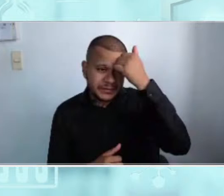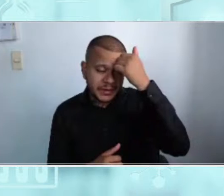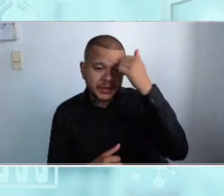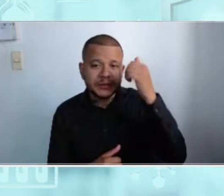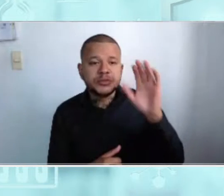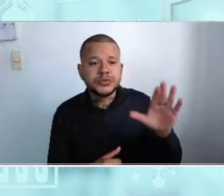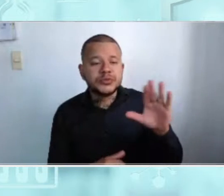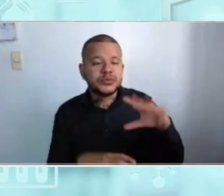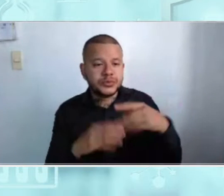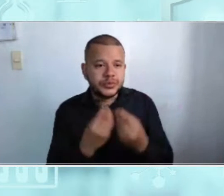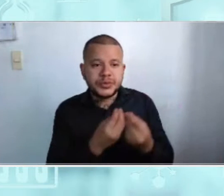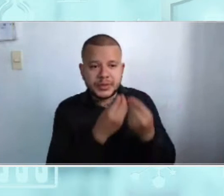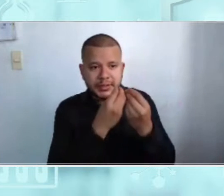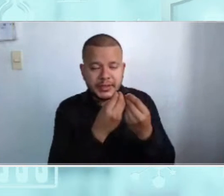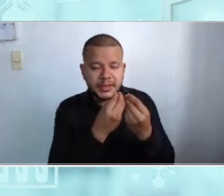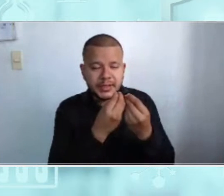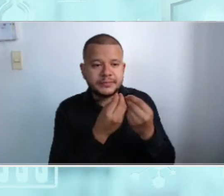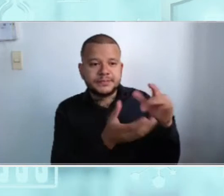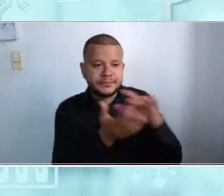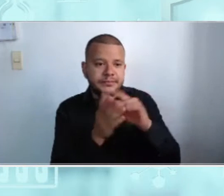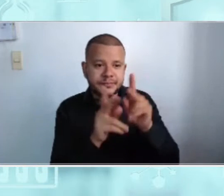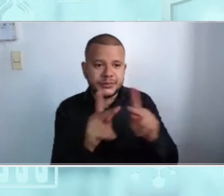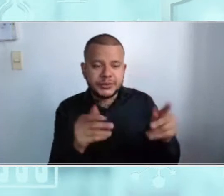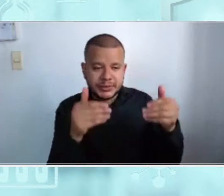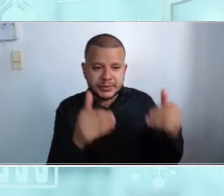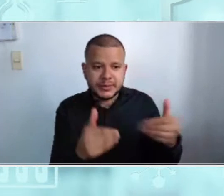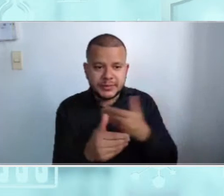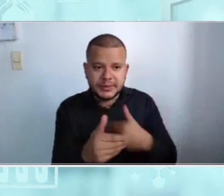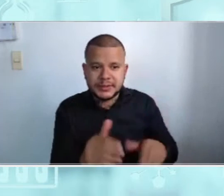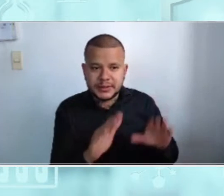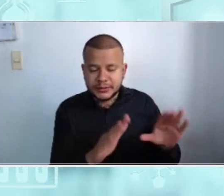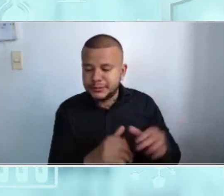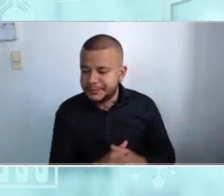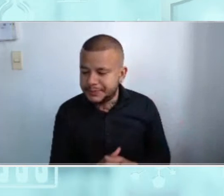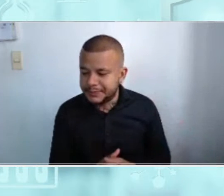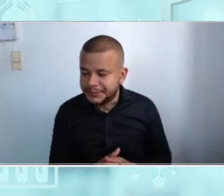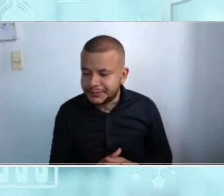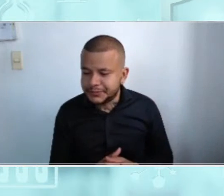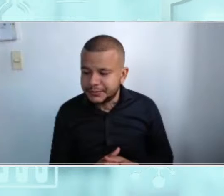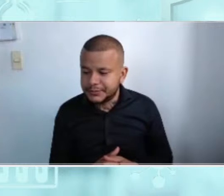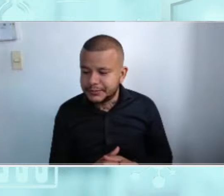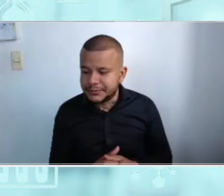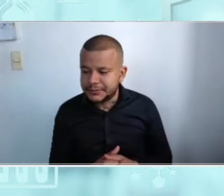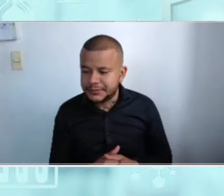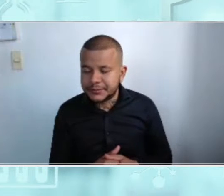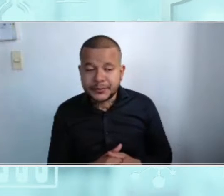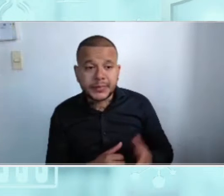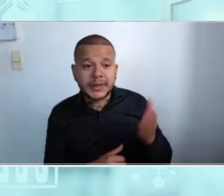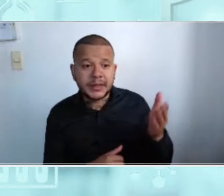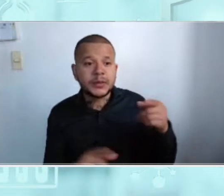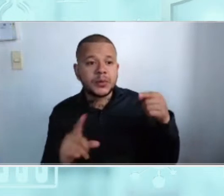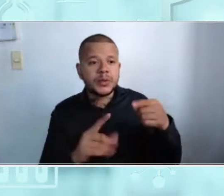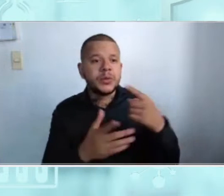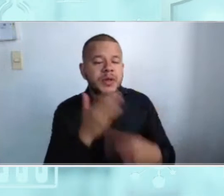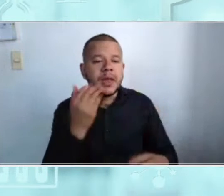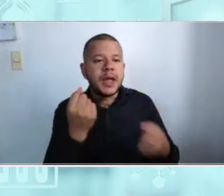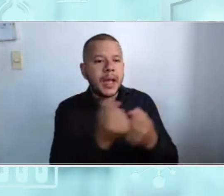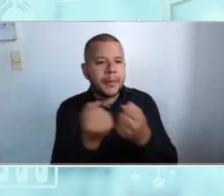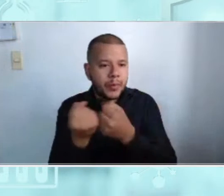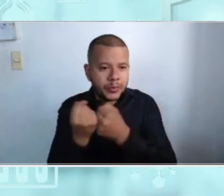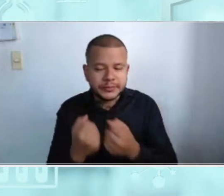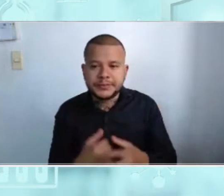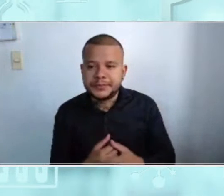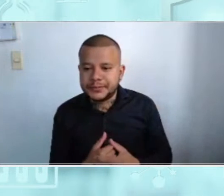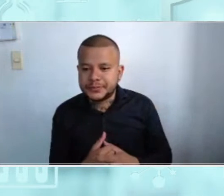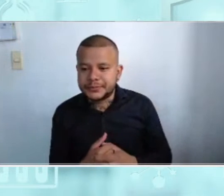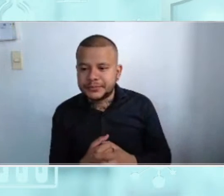para Participación de las Personas con Discapacidad. Es ese, apoyar, y por